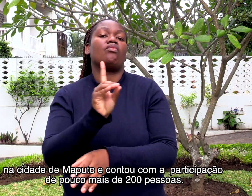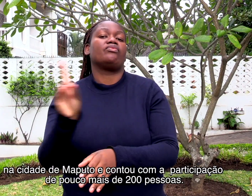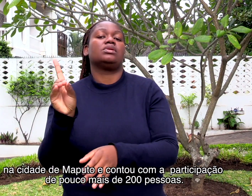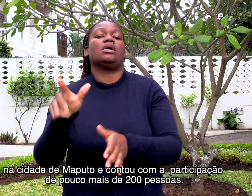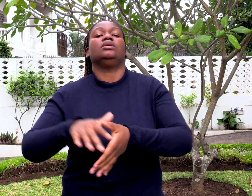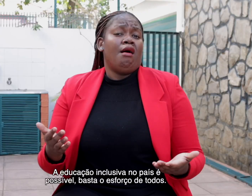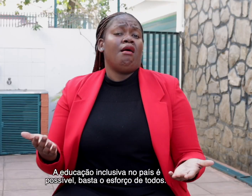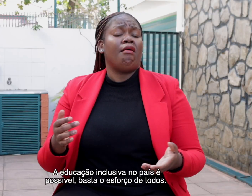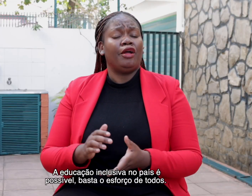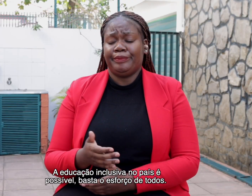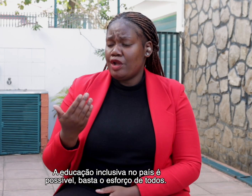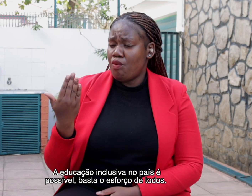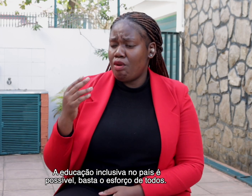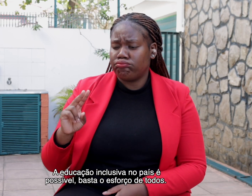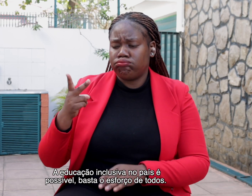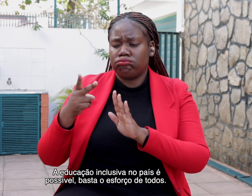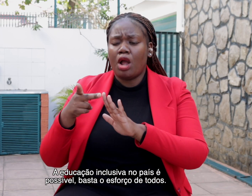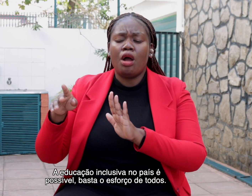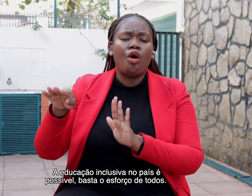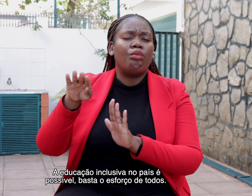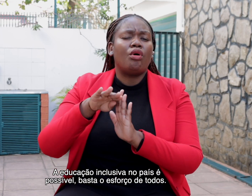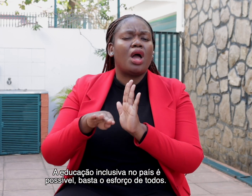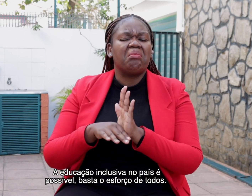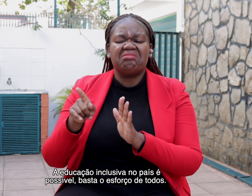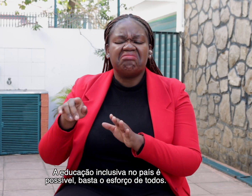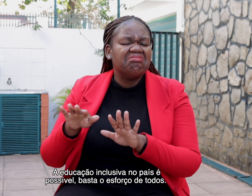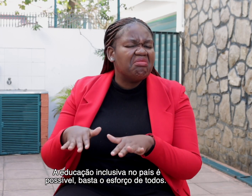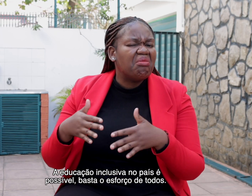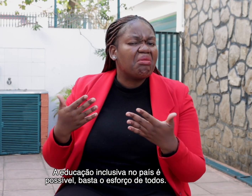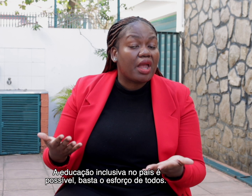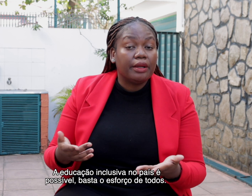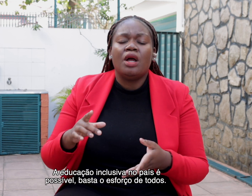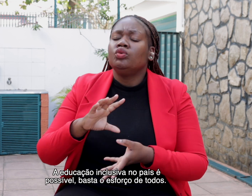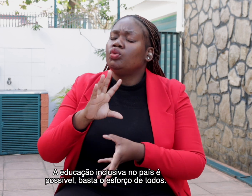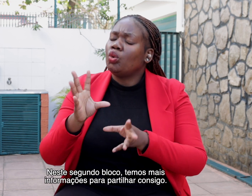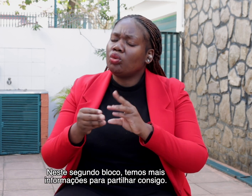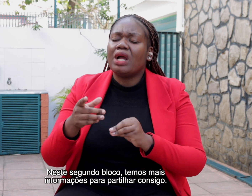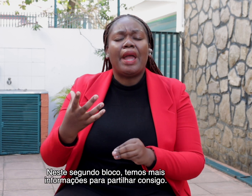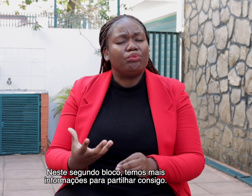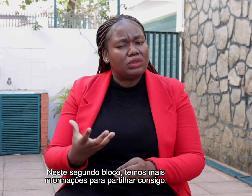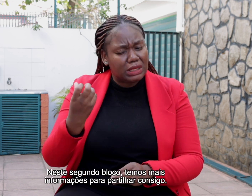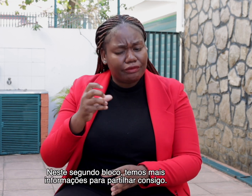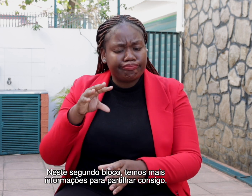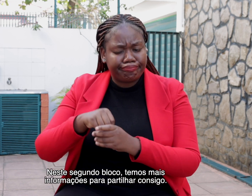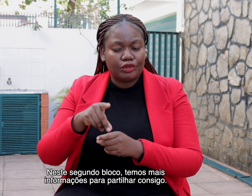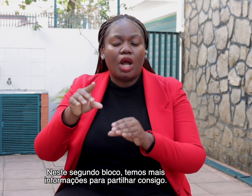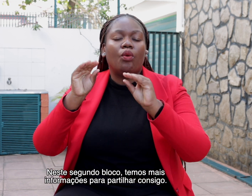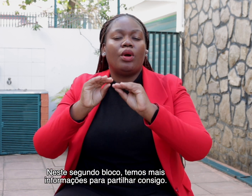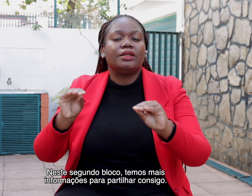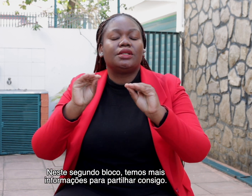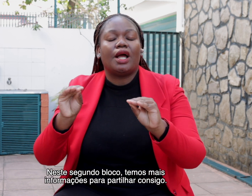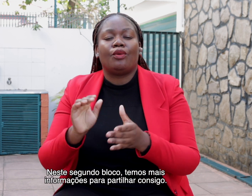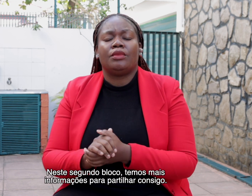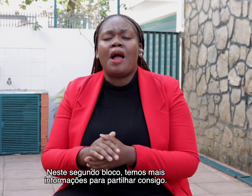pessoas. A educação inclusiva no país é possível, basta o esforço de todos. Neste segundo bloco temos